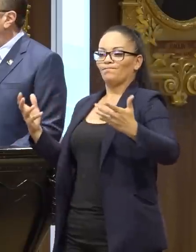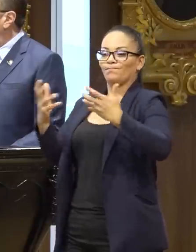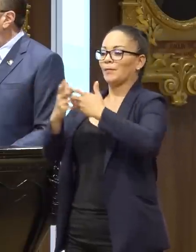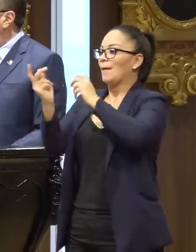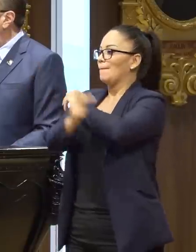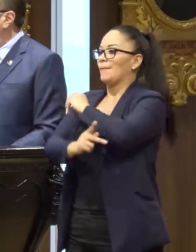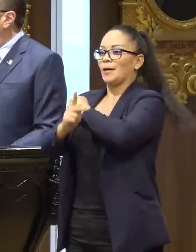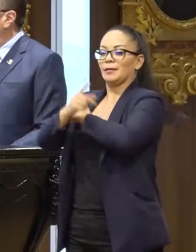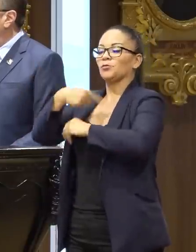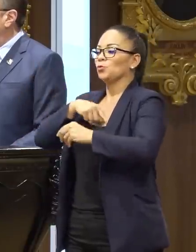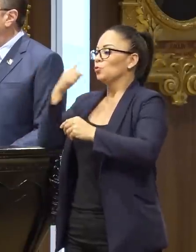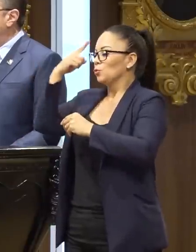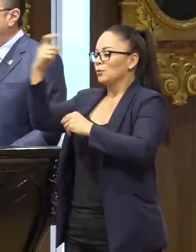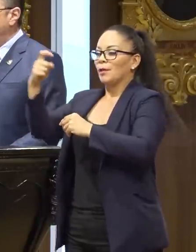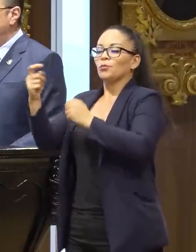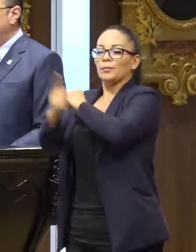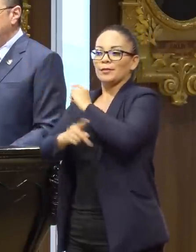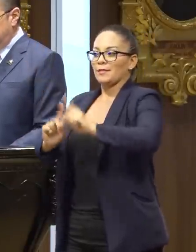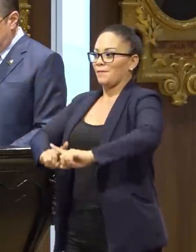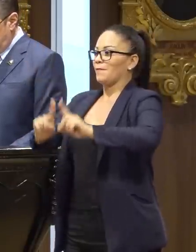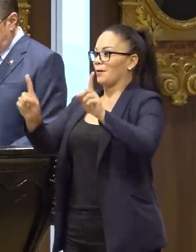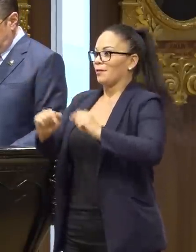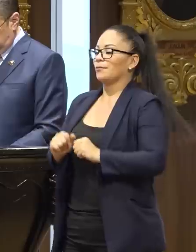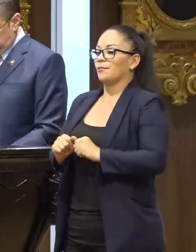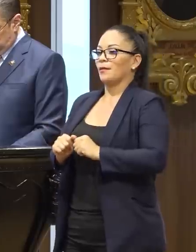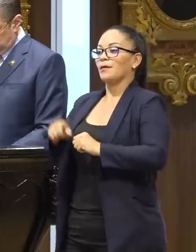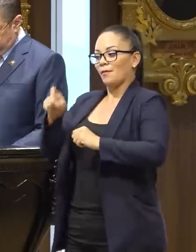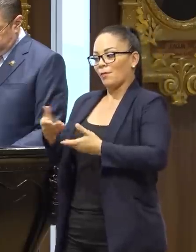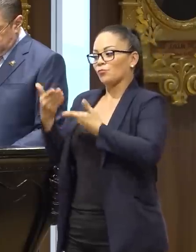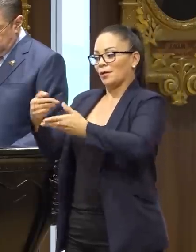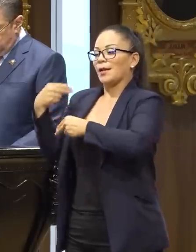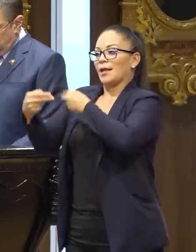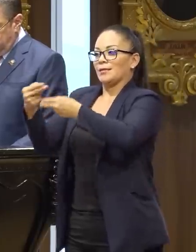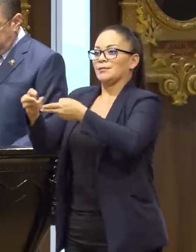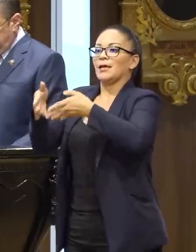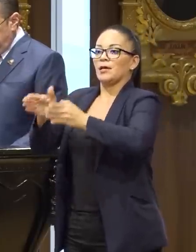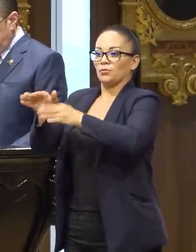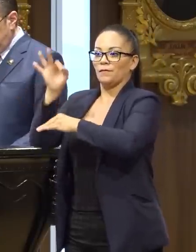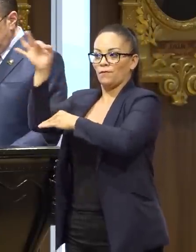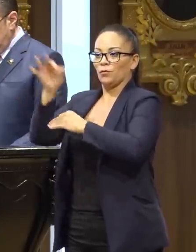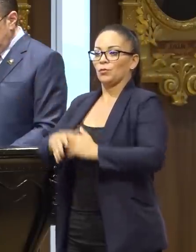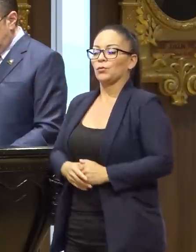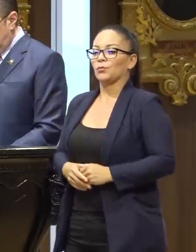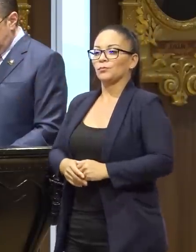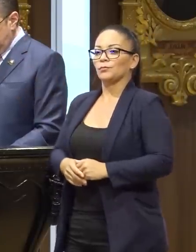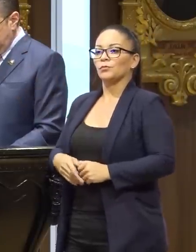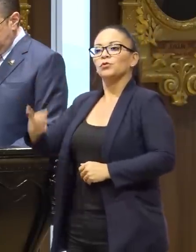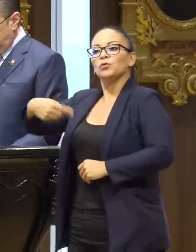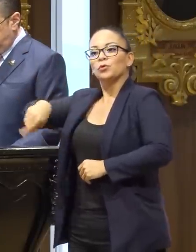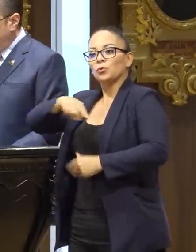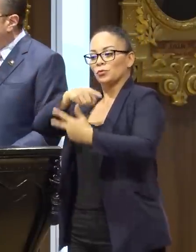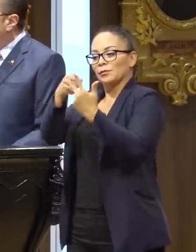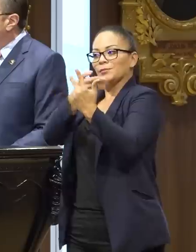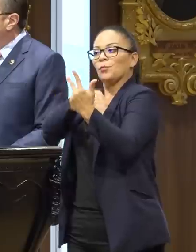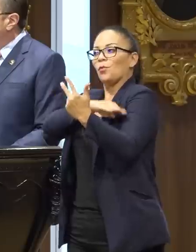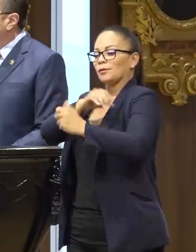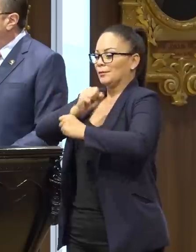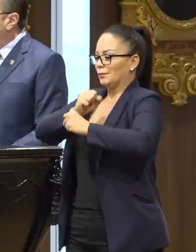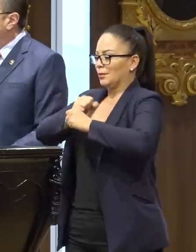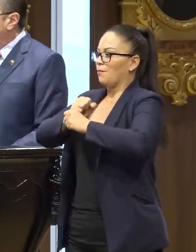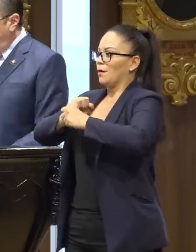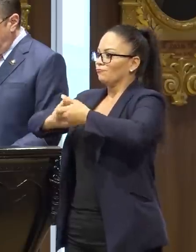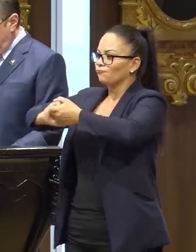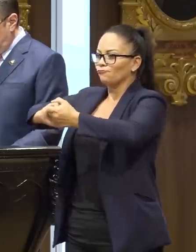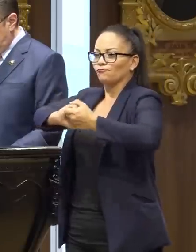que queremos y que vamos a dejar a nuestros hijos. Unirnos, trabajar en equipo,